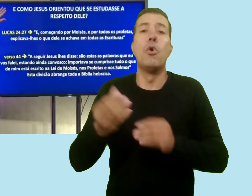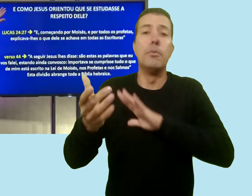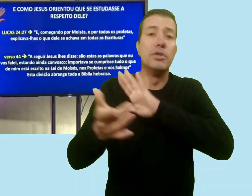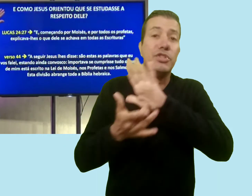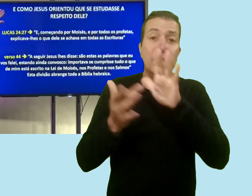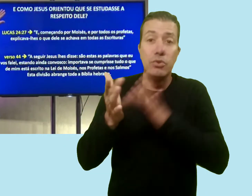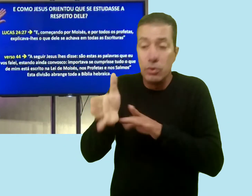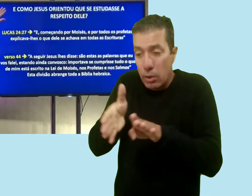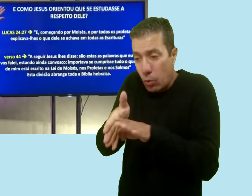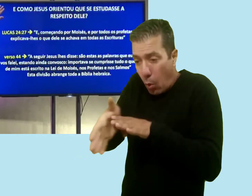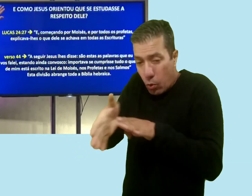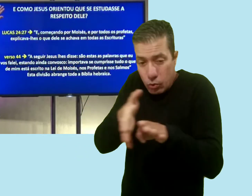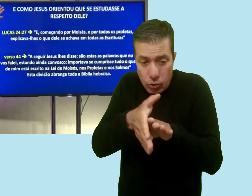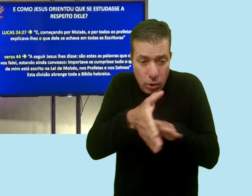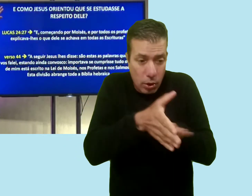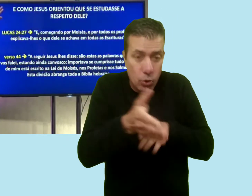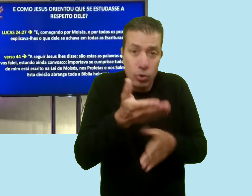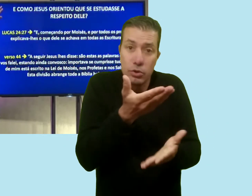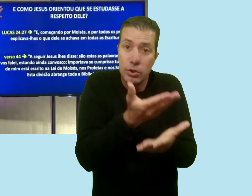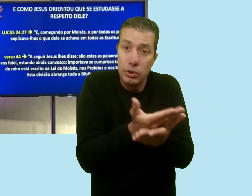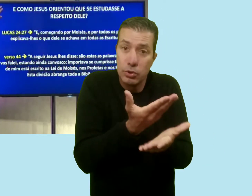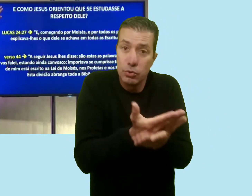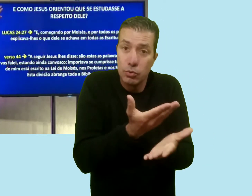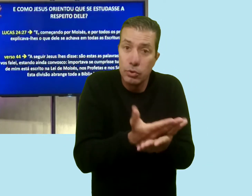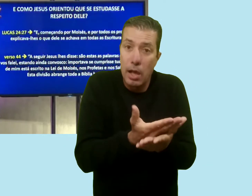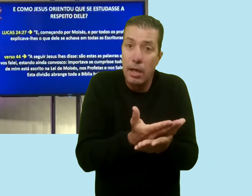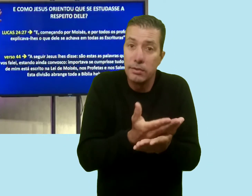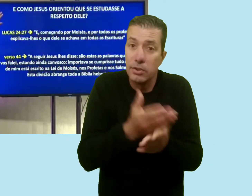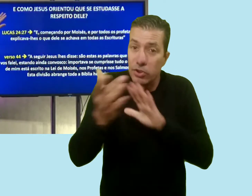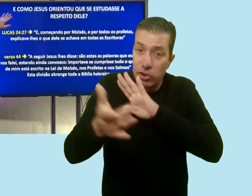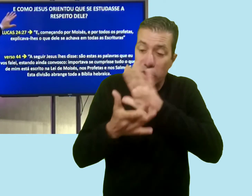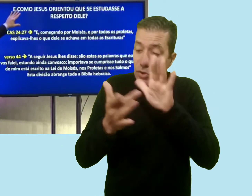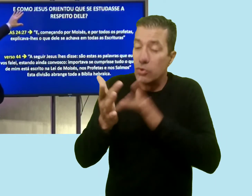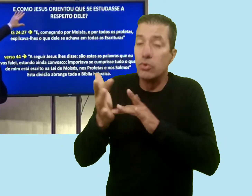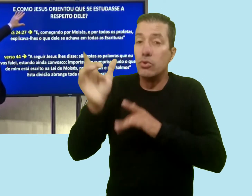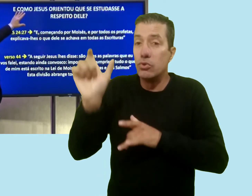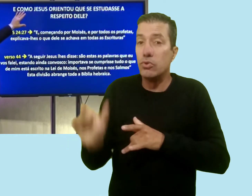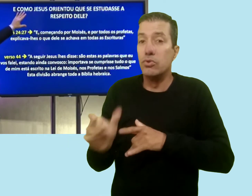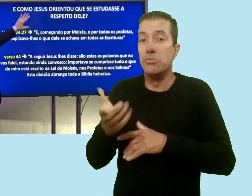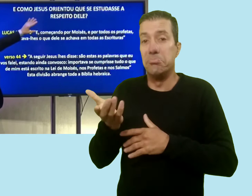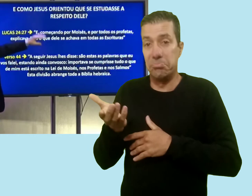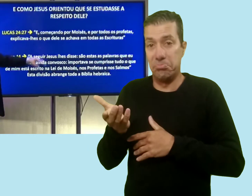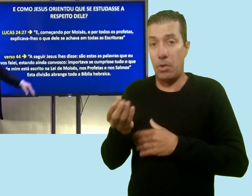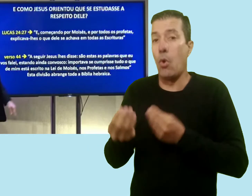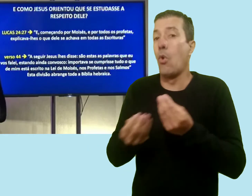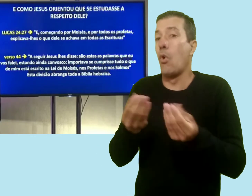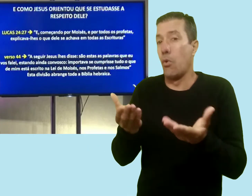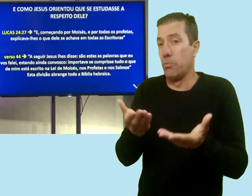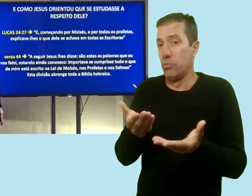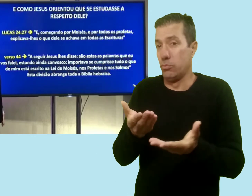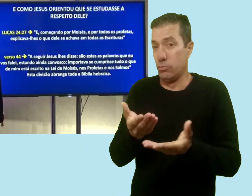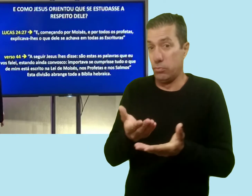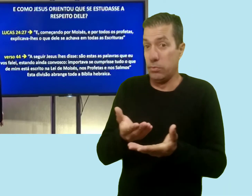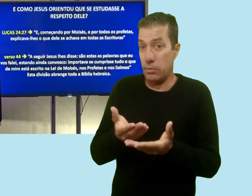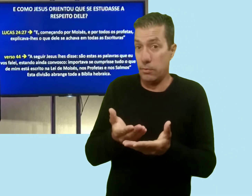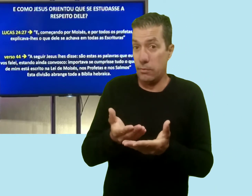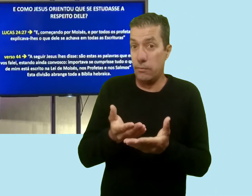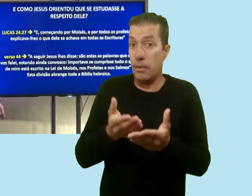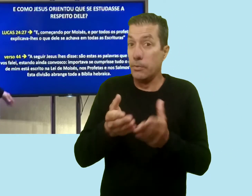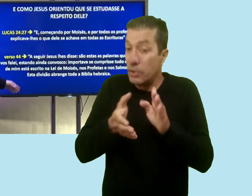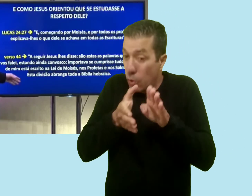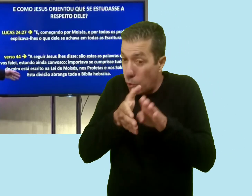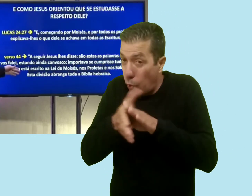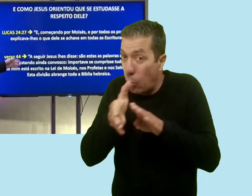E como é que Jesus orientou que se estudasse a respeito dele? Porque se a gente examina as Escrituras e descobre